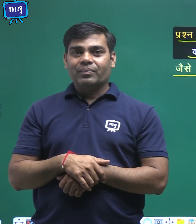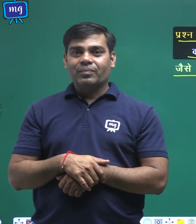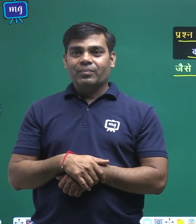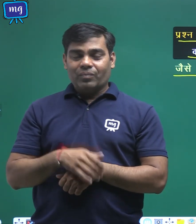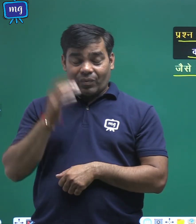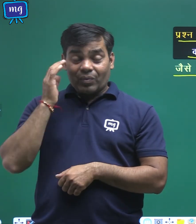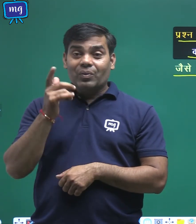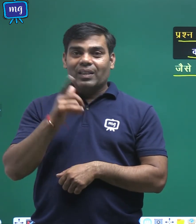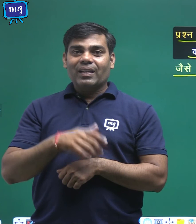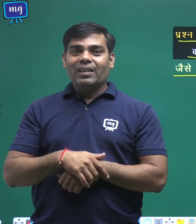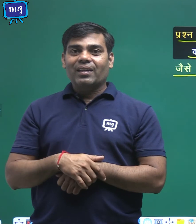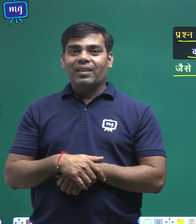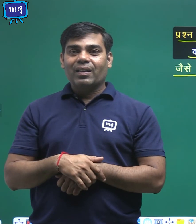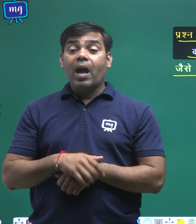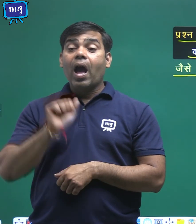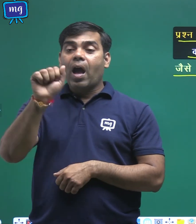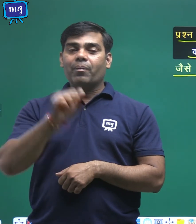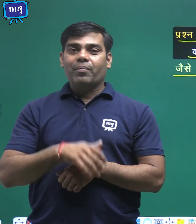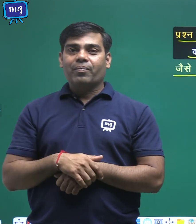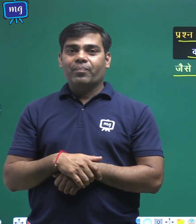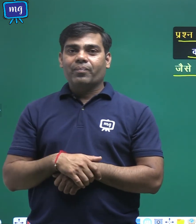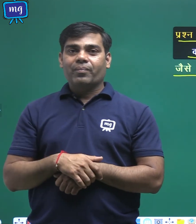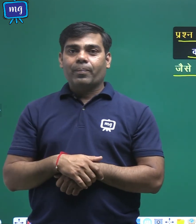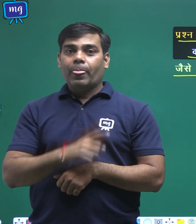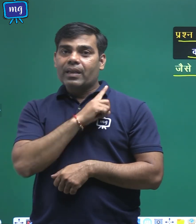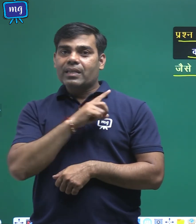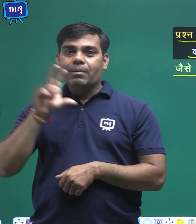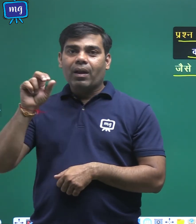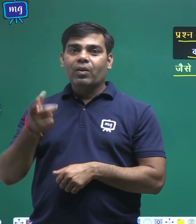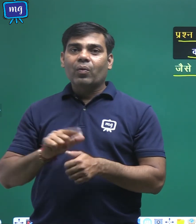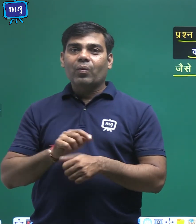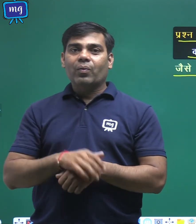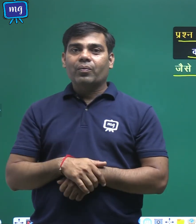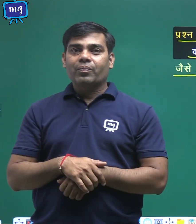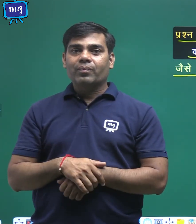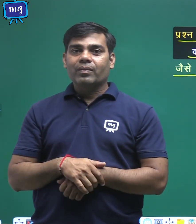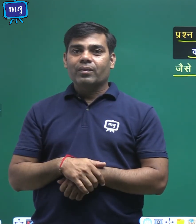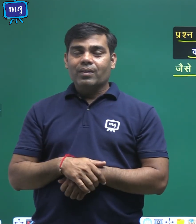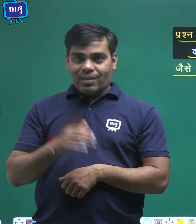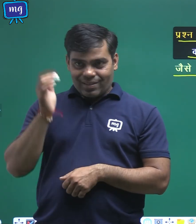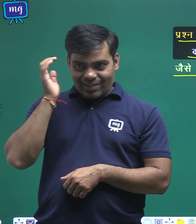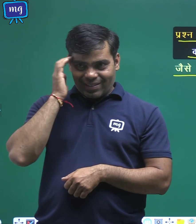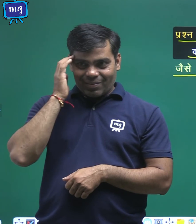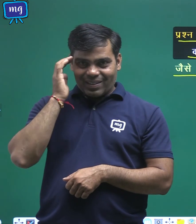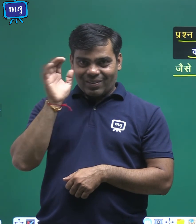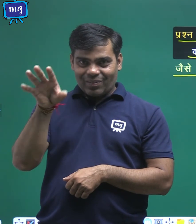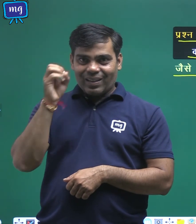उम्मीद है आप इस पाठ को समझ गए होंगे।